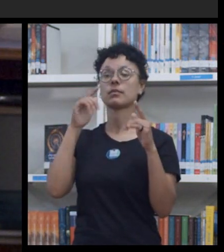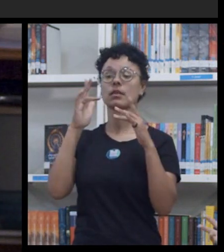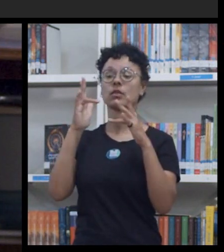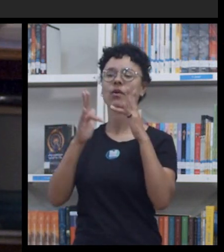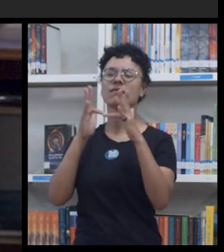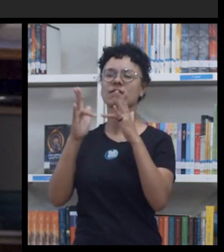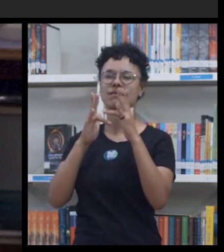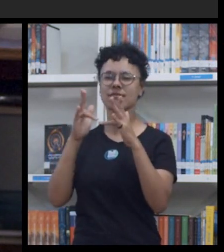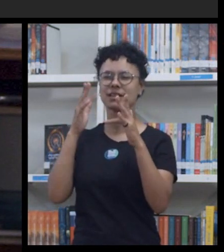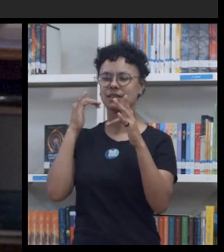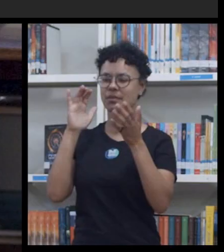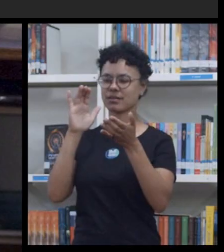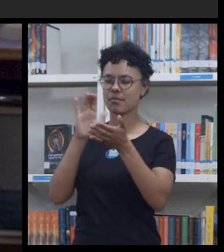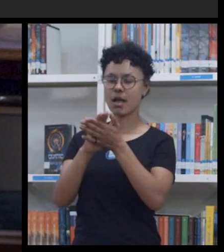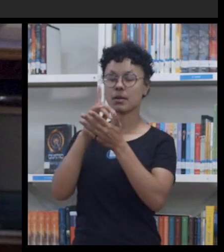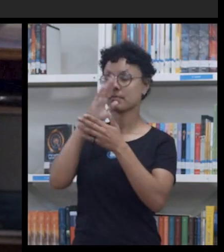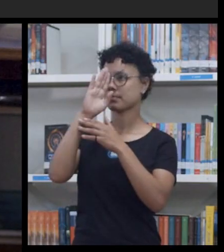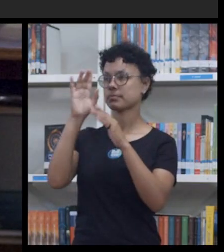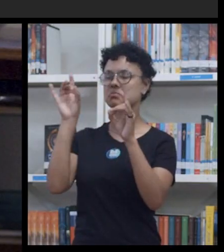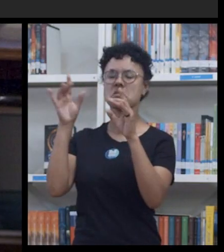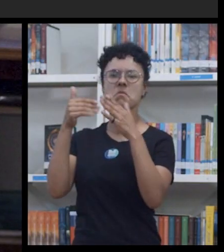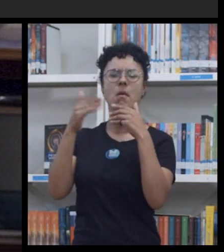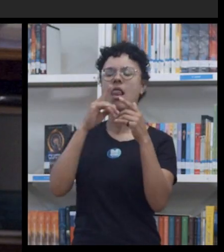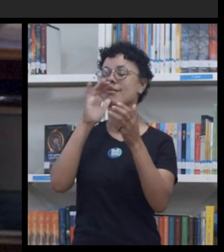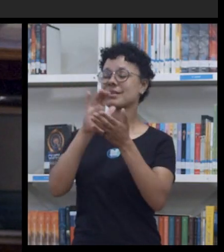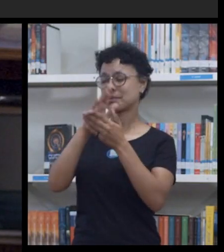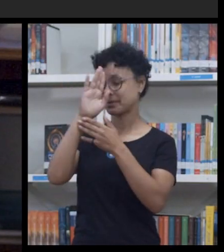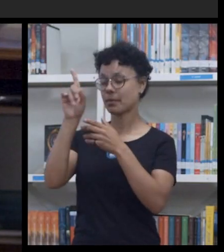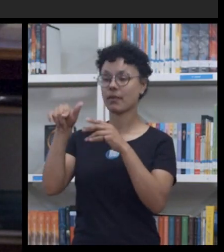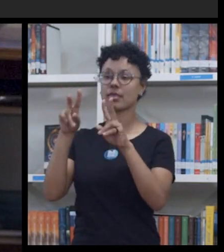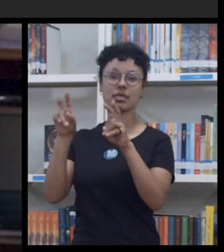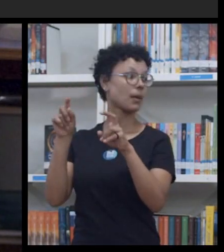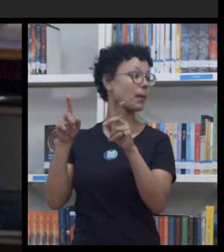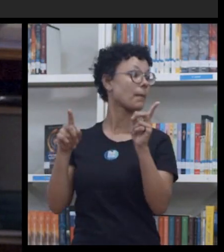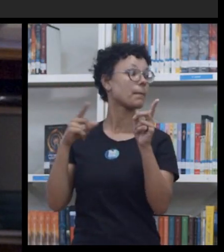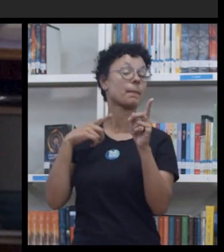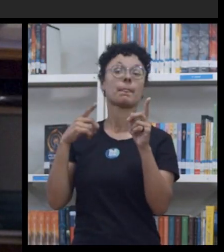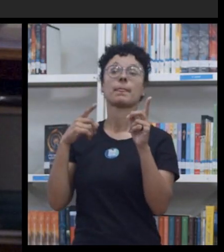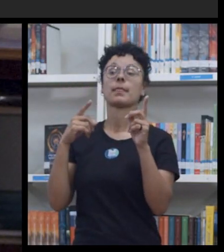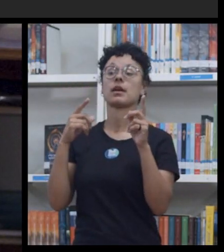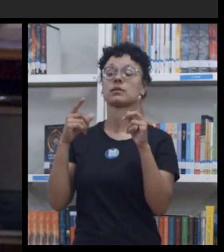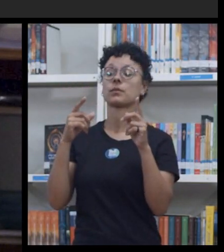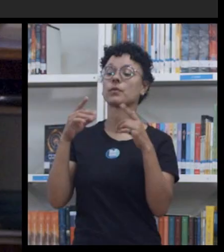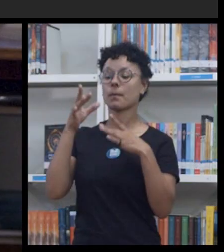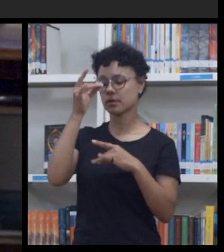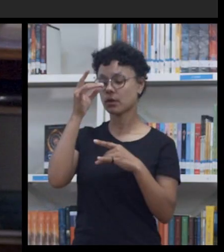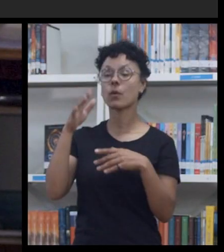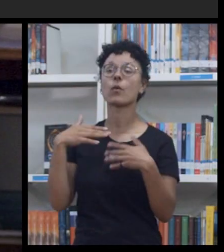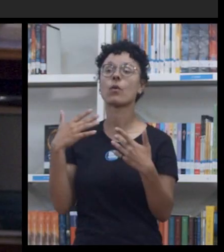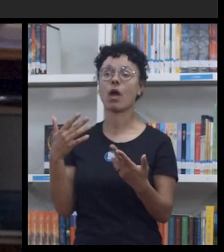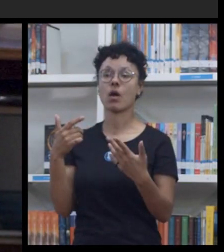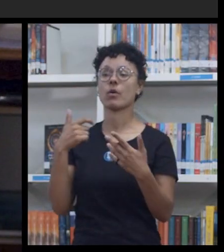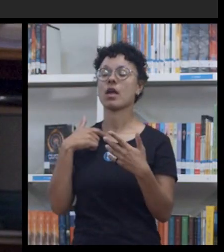né, aquela coisa do casamento acima de tudo, pode o mundo acabar, eu vou casar. Né? Então como que o